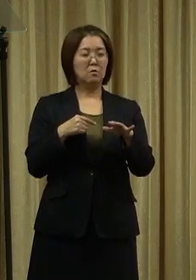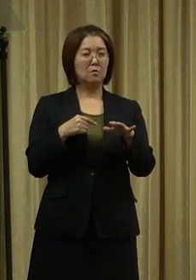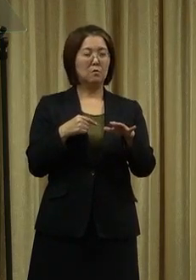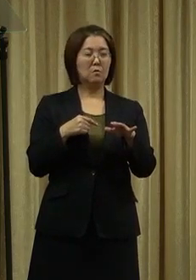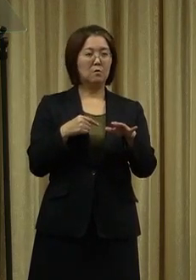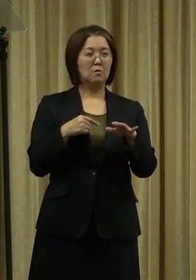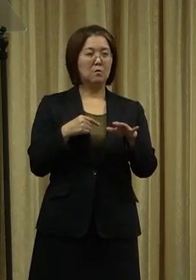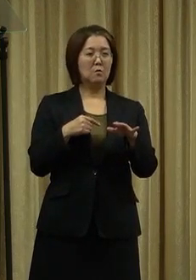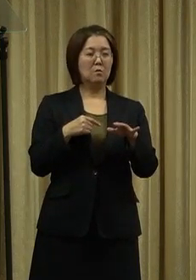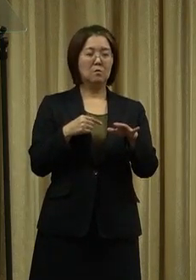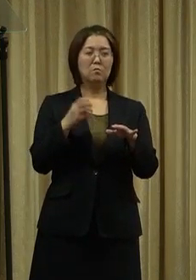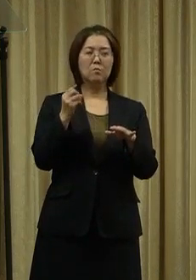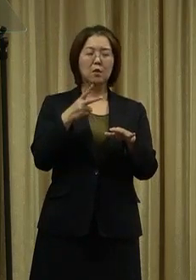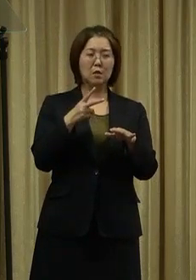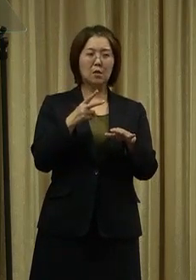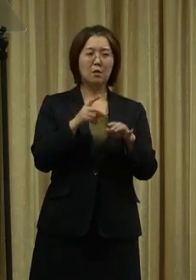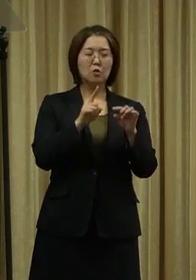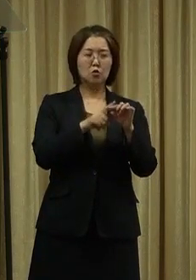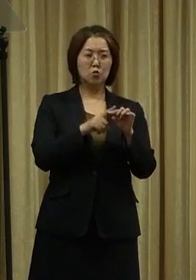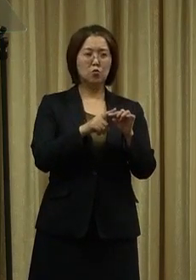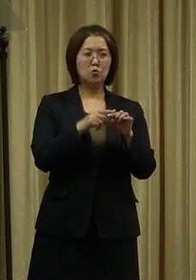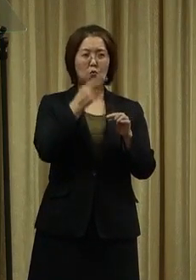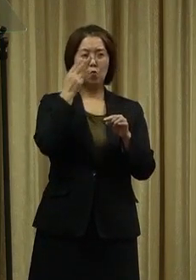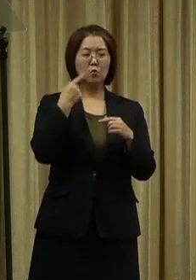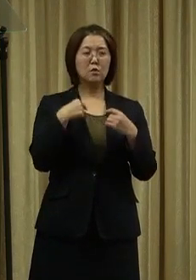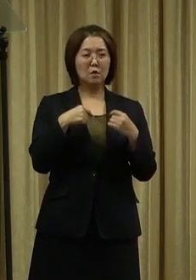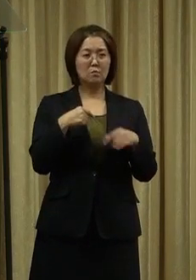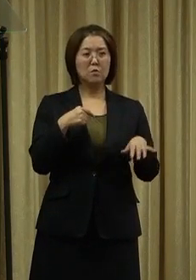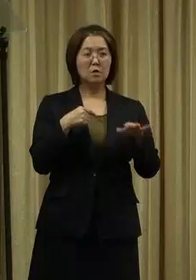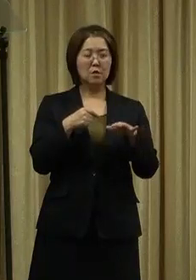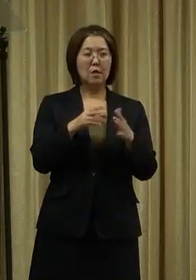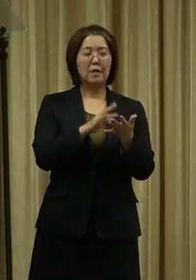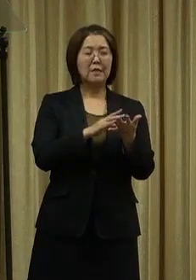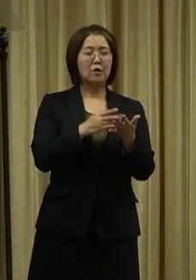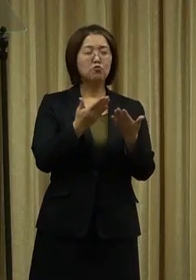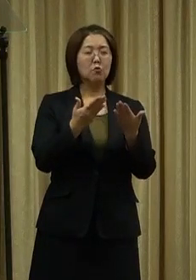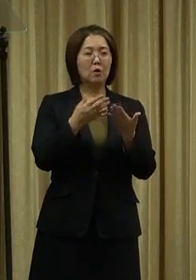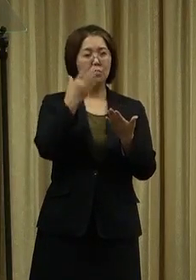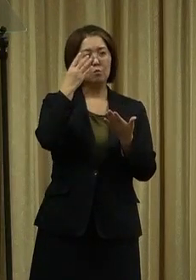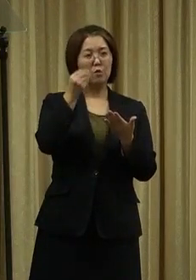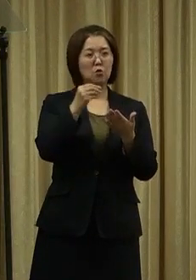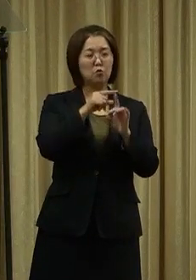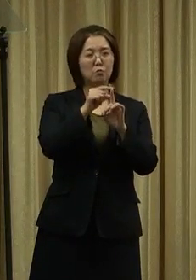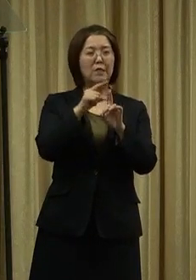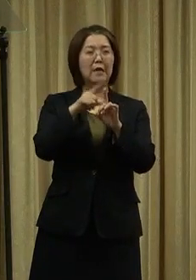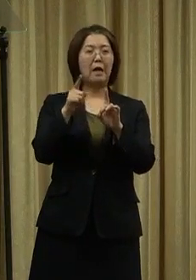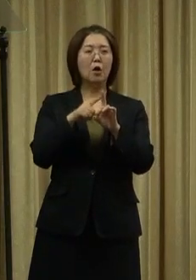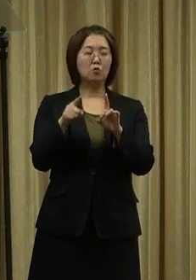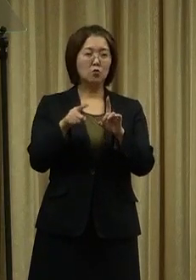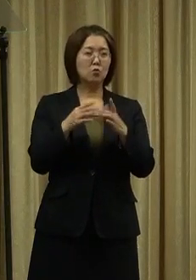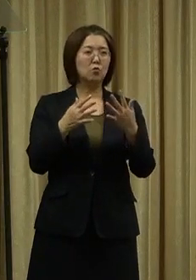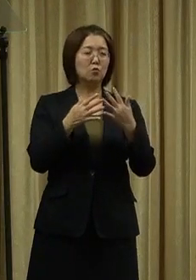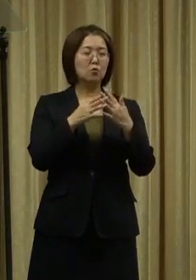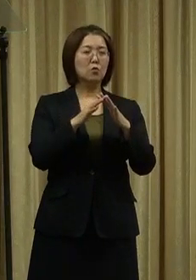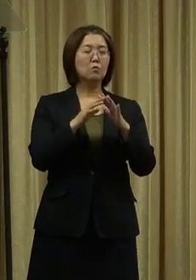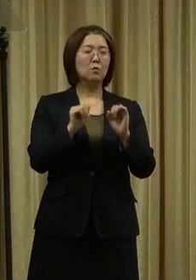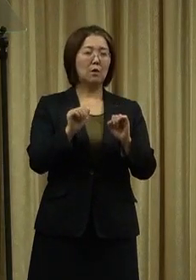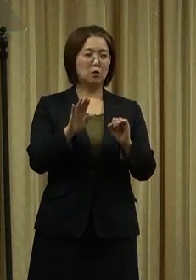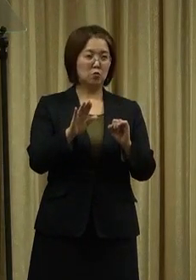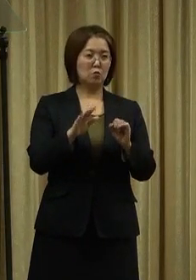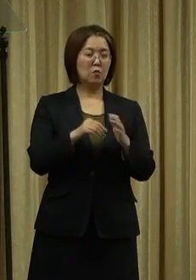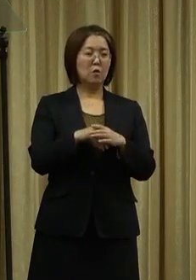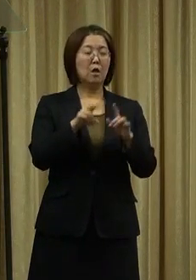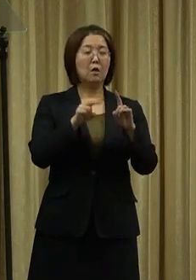短期インターンシップ、また中高生向けの薬学の魅力 PR などの取り組みを進めます。さらに介護分野